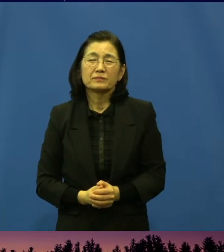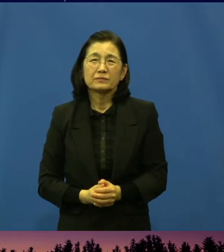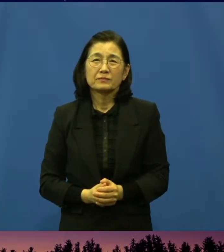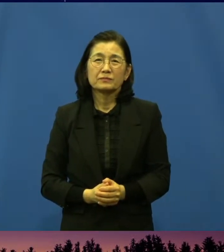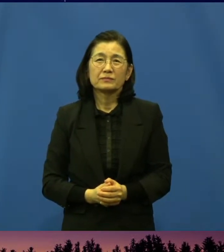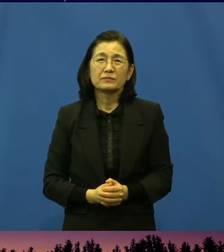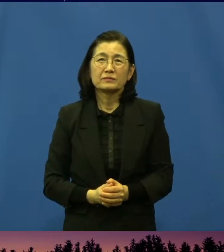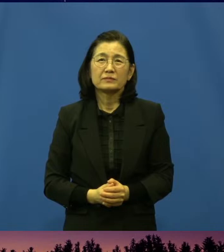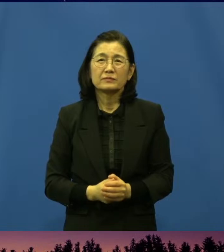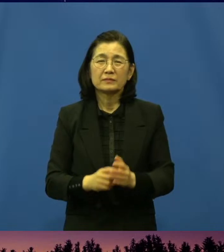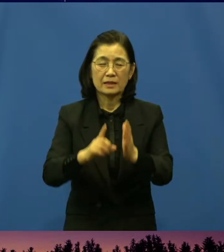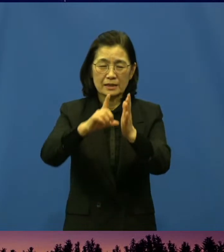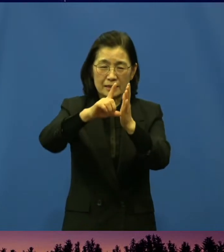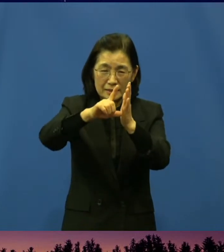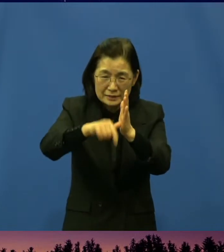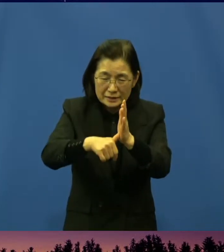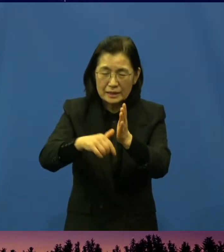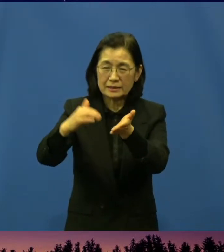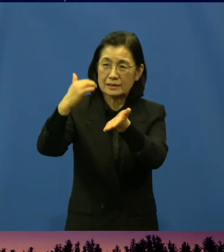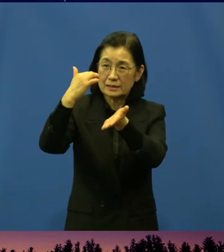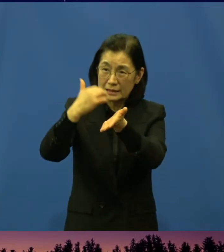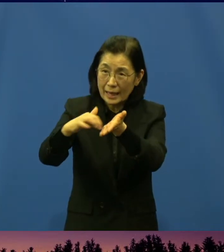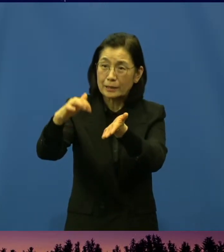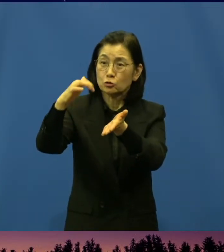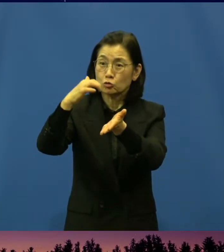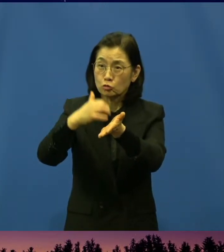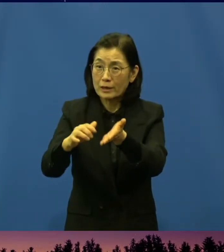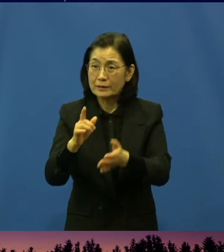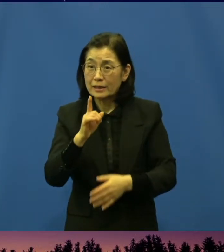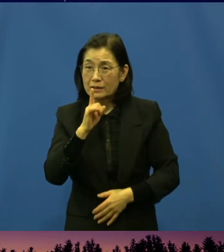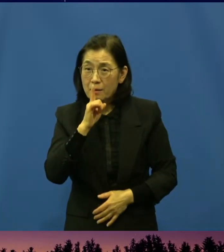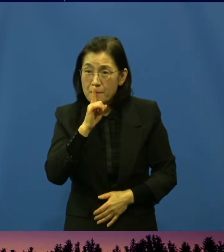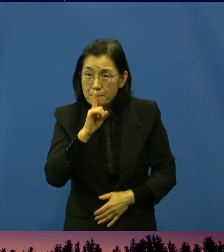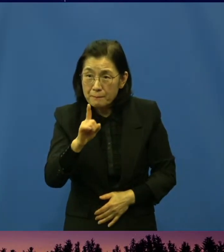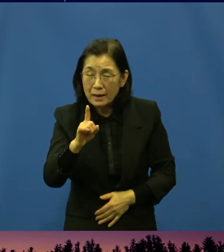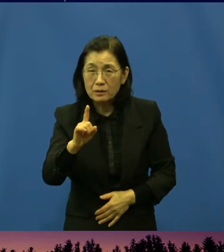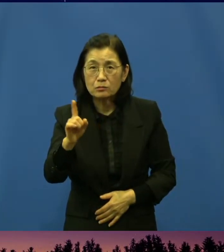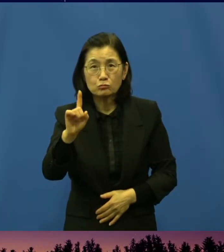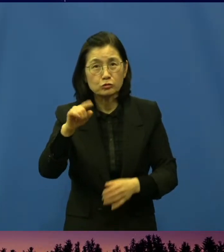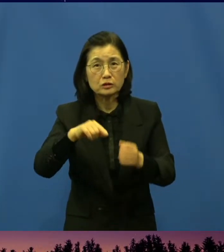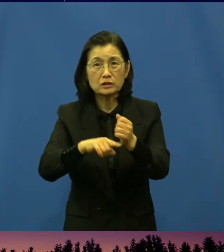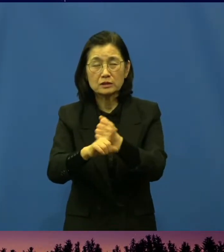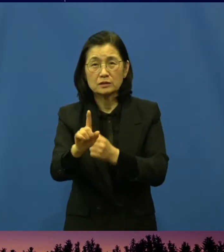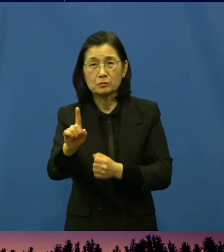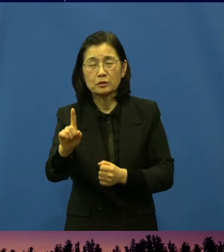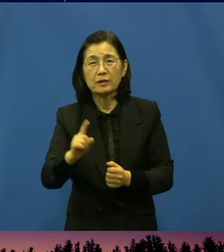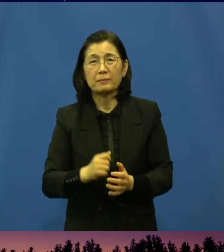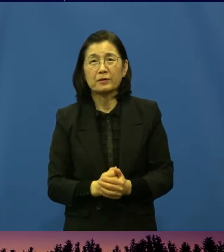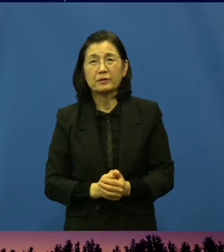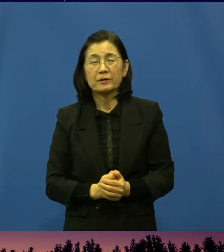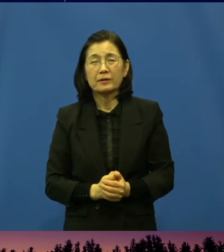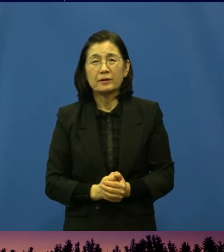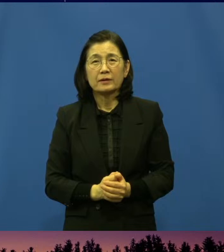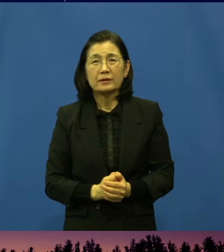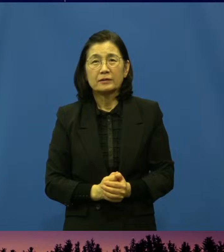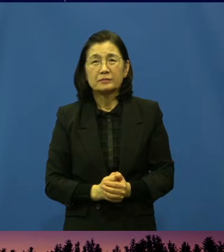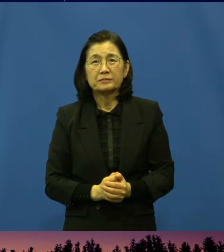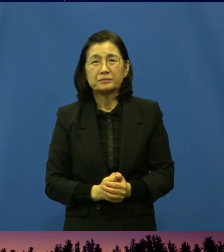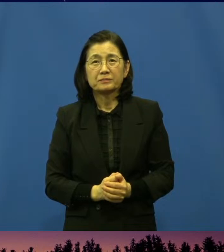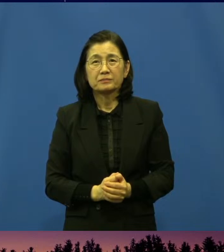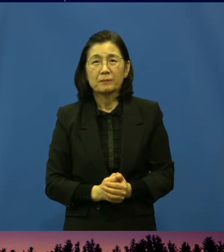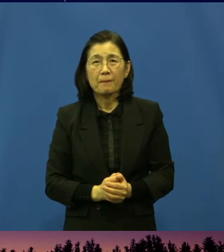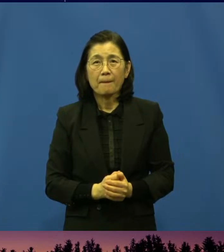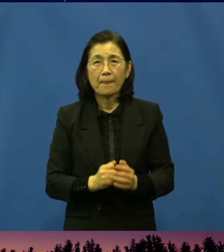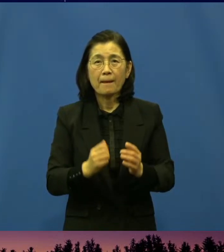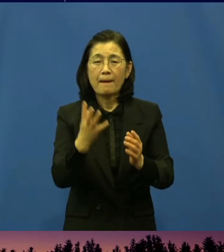여기서 시간을 개수하라는 이 말은 단순히 몇 월, 며칠 뭐 그런 걸 말하는 게